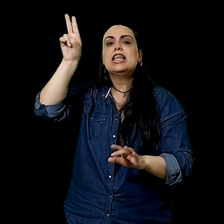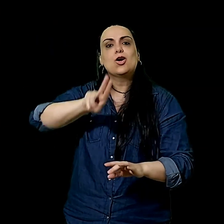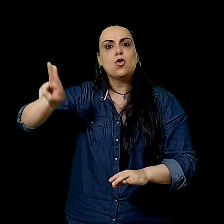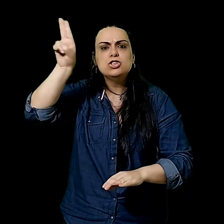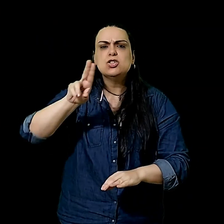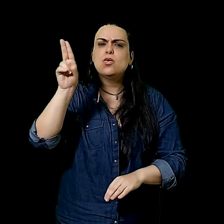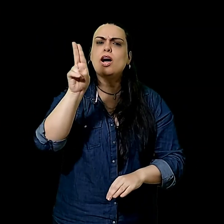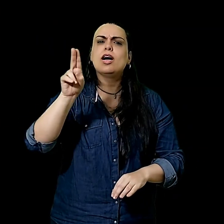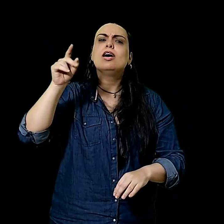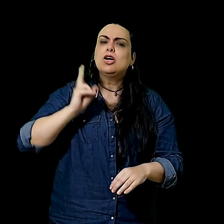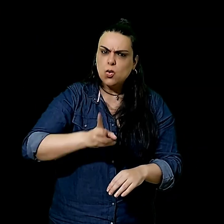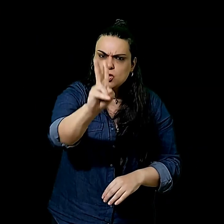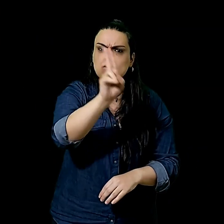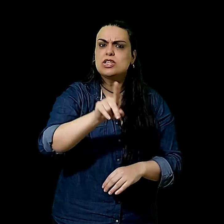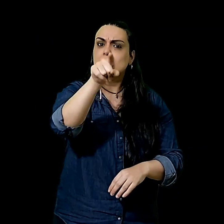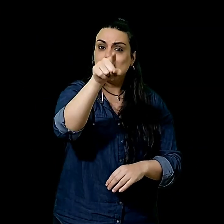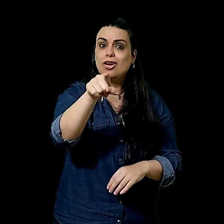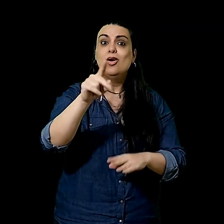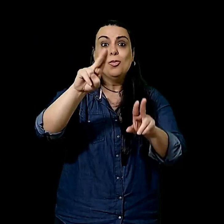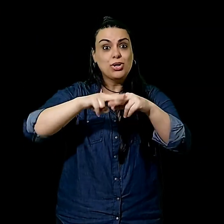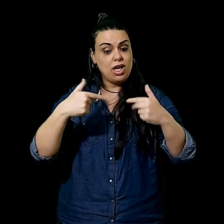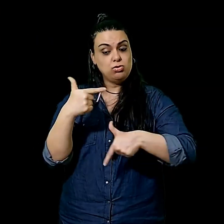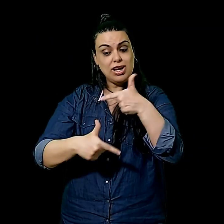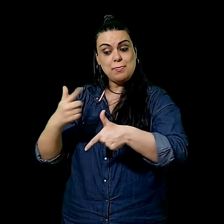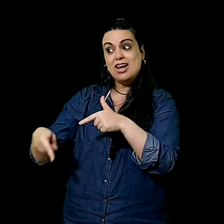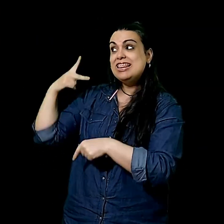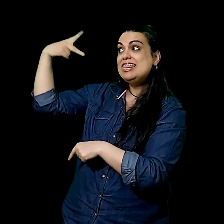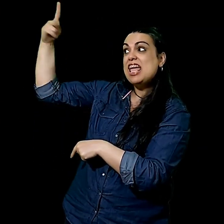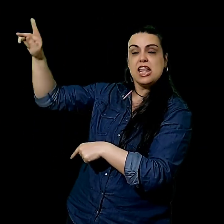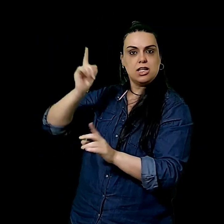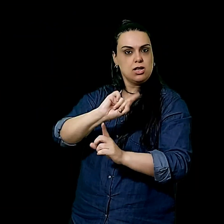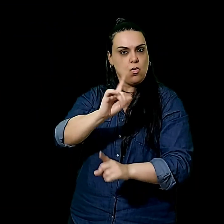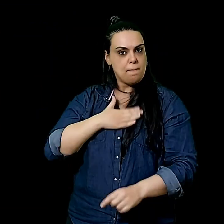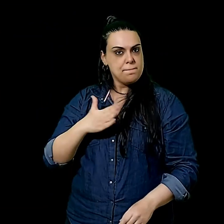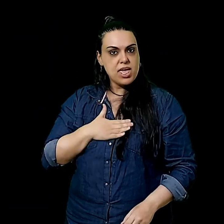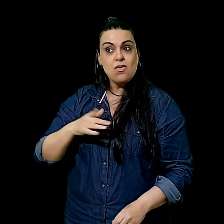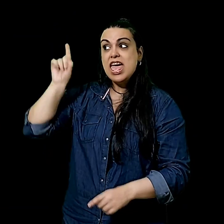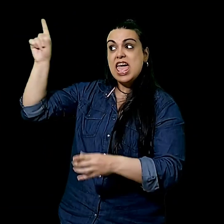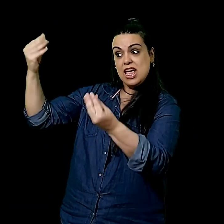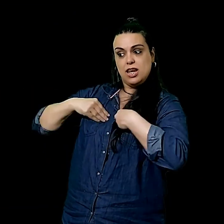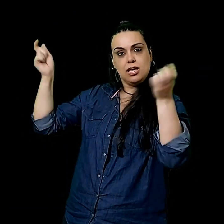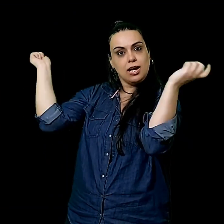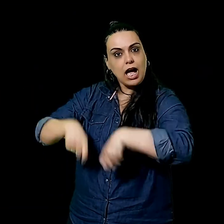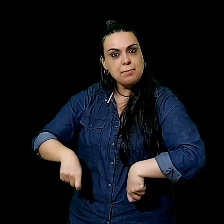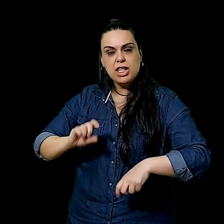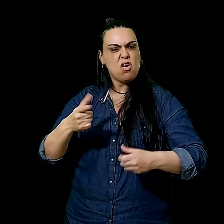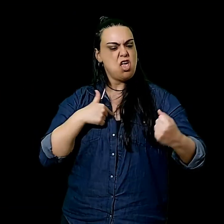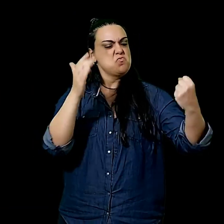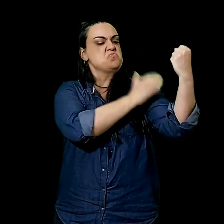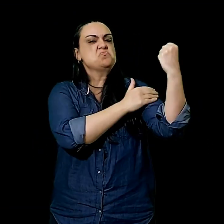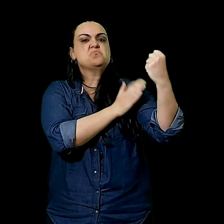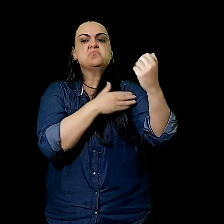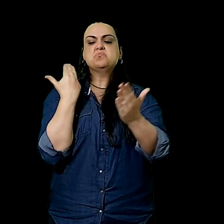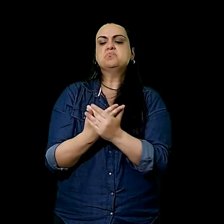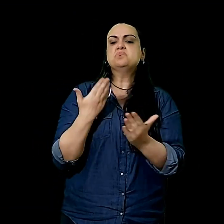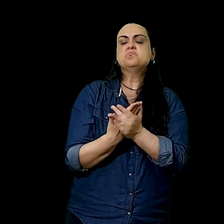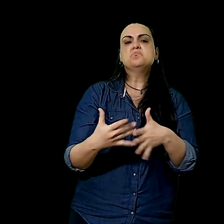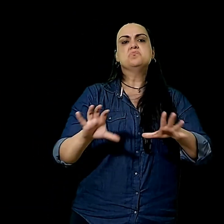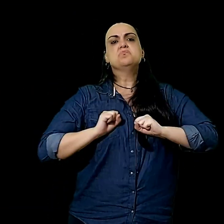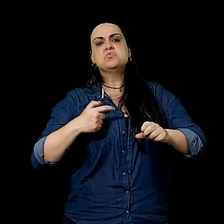Porque a missão não é minha, a missão é de Deus. Porque não sou eu que me capacito, é Ele que me capacita. Então Deus não nos trata como